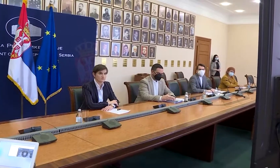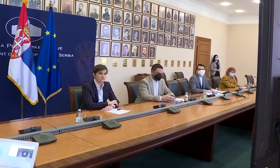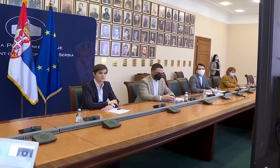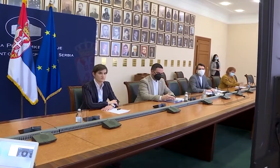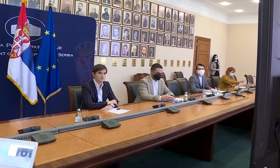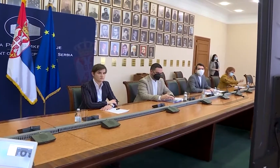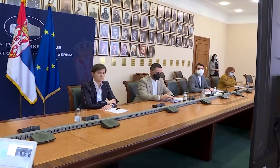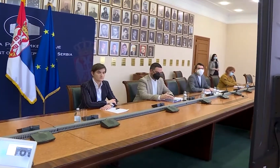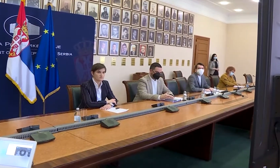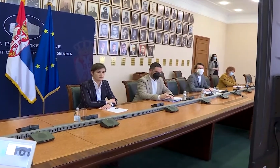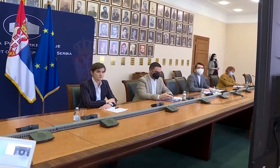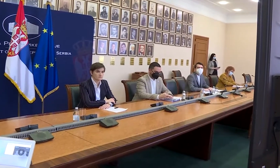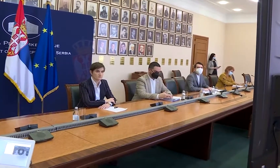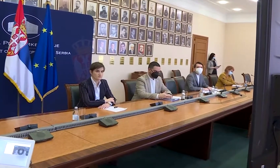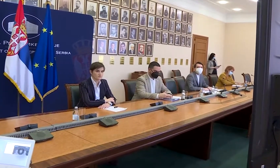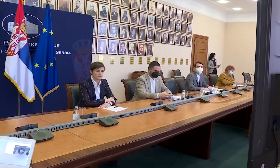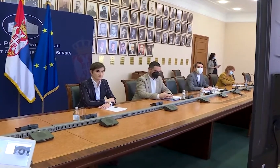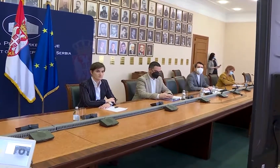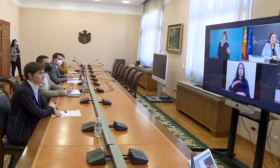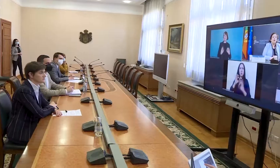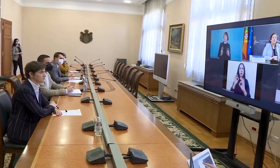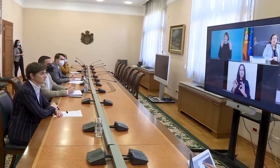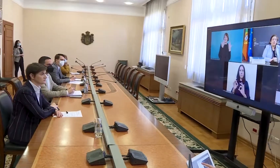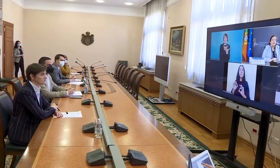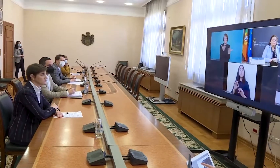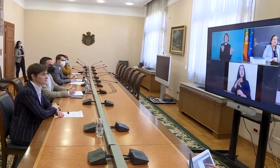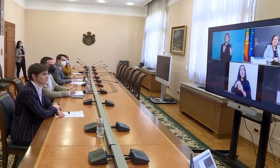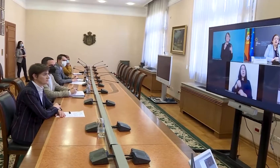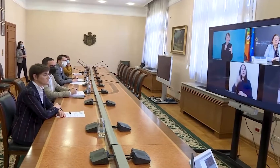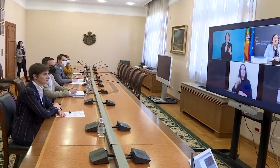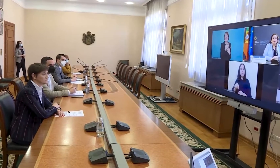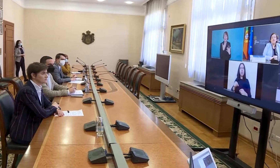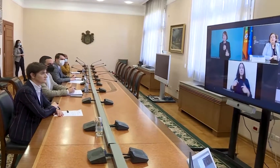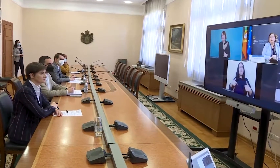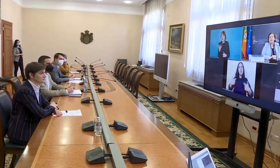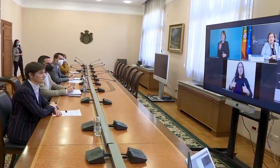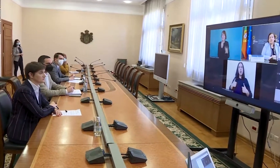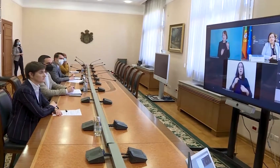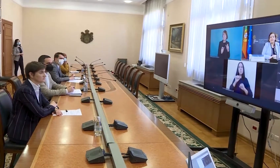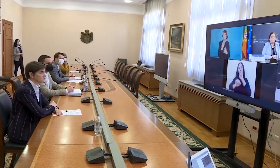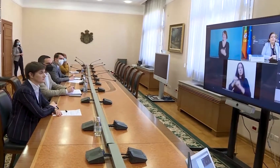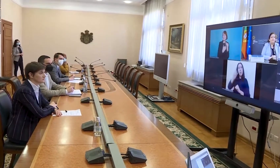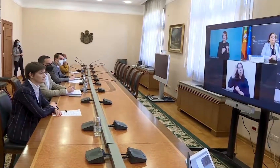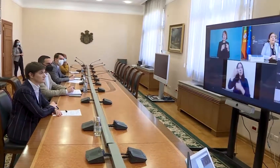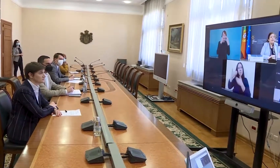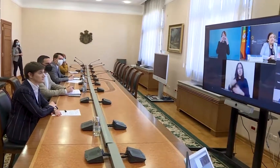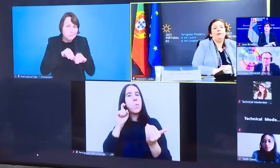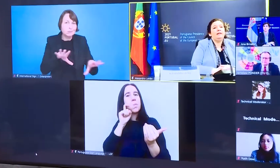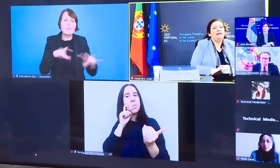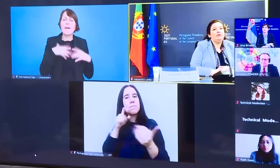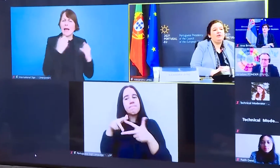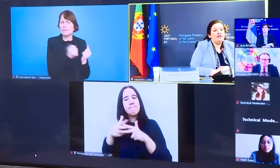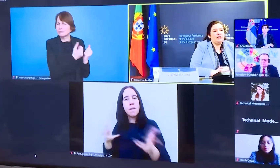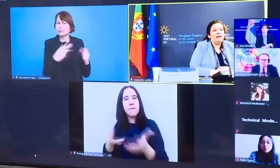obezbedi da svinjeni građani imaju koristi od ih napora, jer sa brzim napredkom tehnologija rizici od socijalne isključenosti